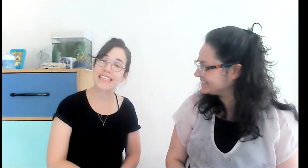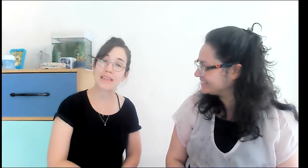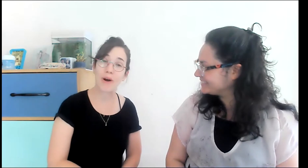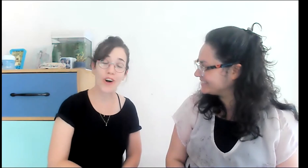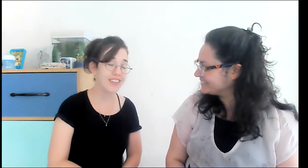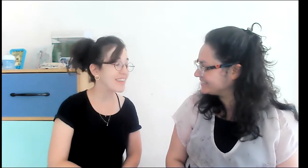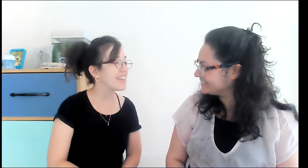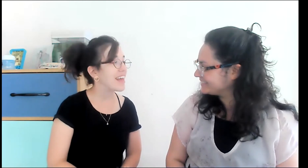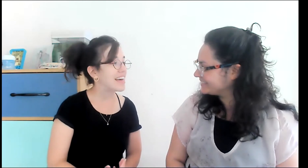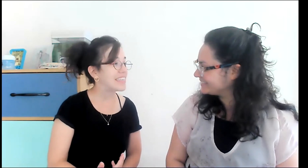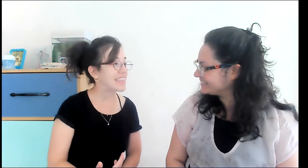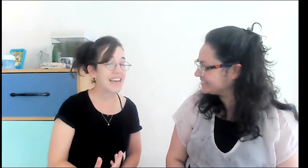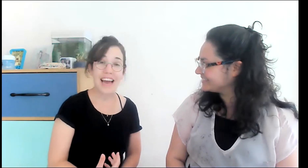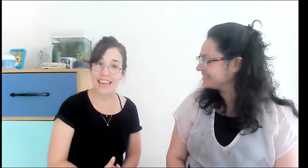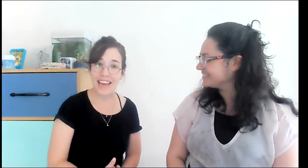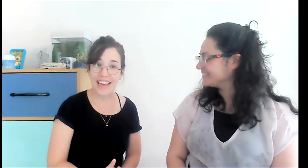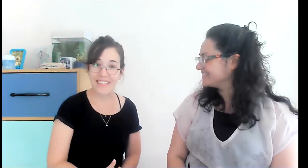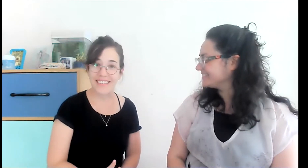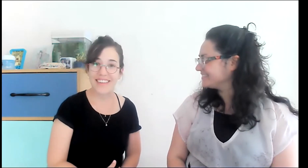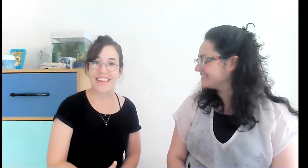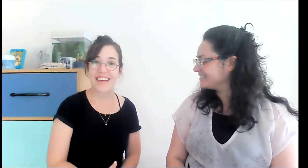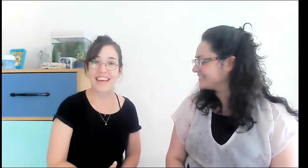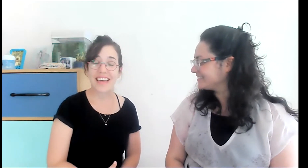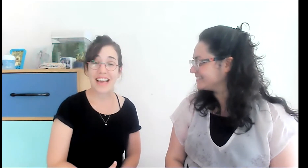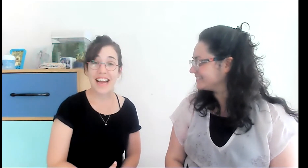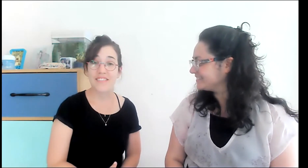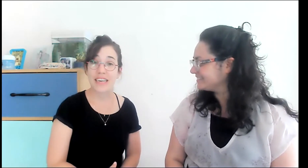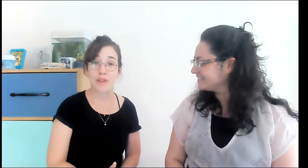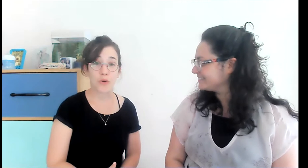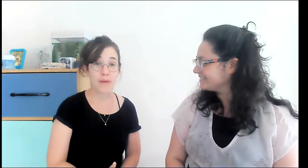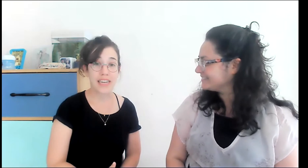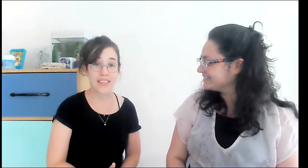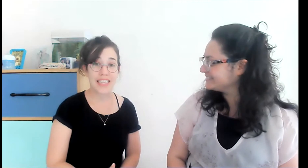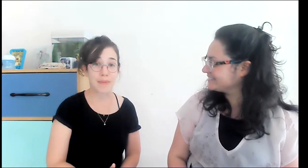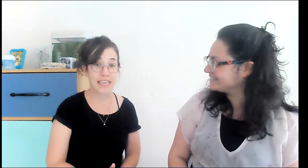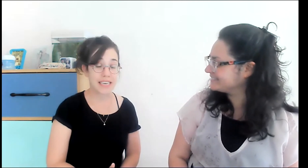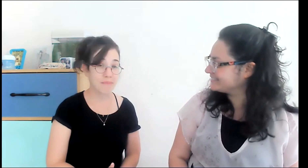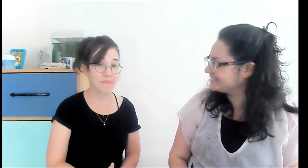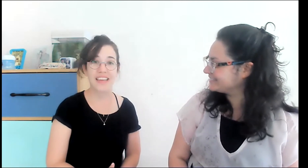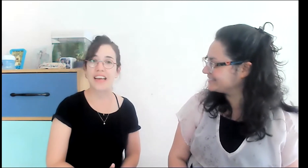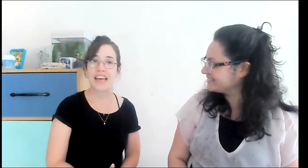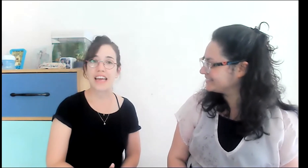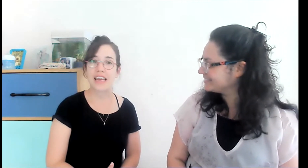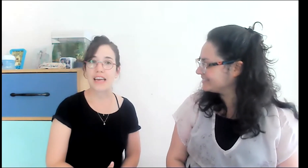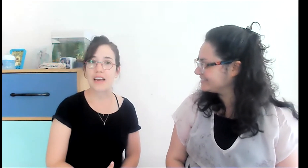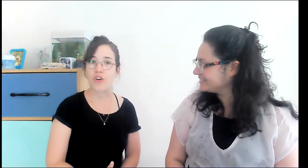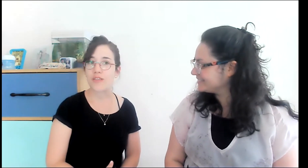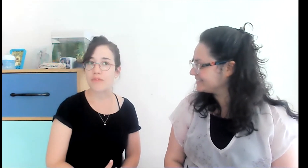קצת פחות. אז אני חן, חן חיית, ואני מתורגמנית לשפת סימנים. קודם, לפני